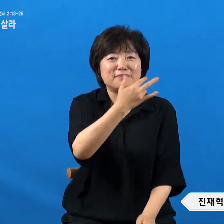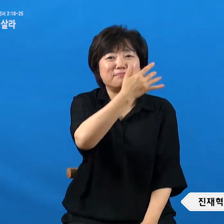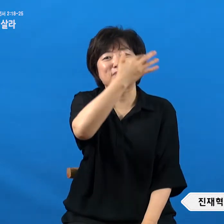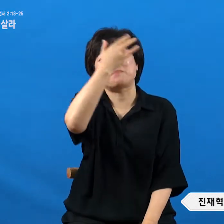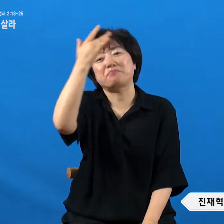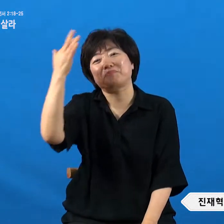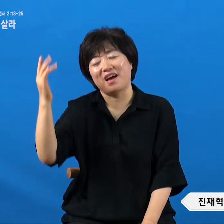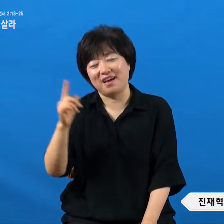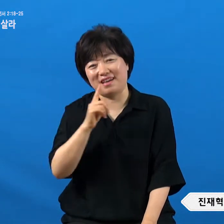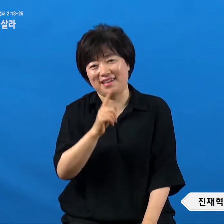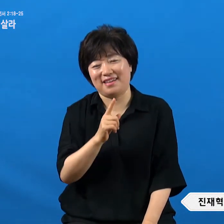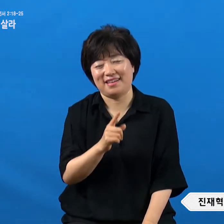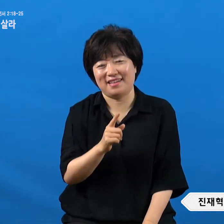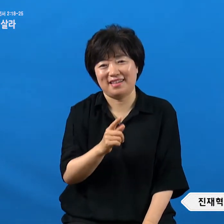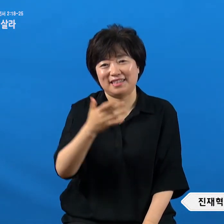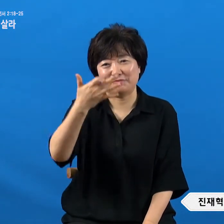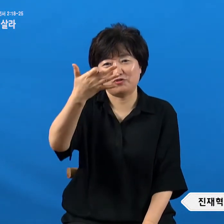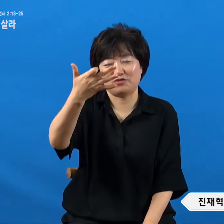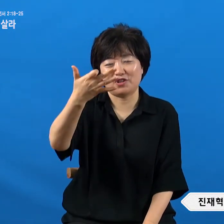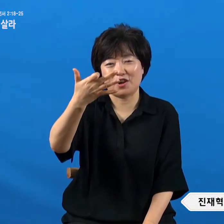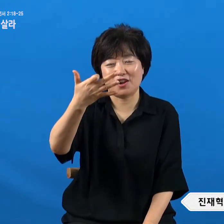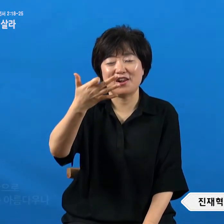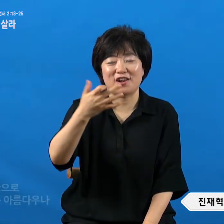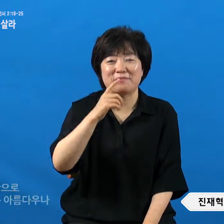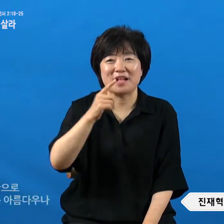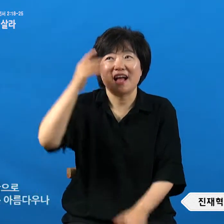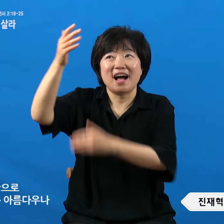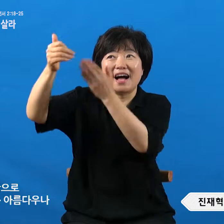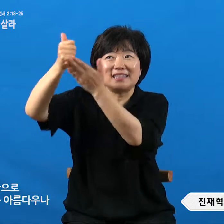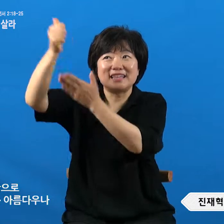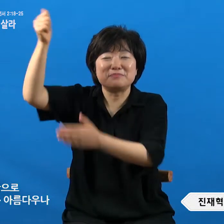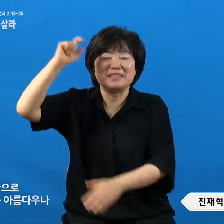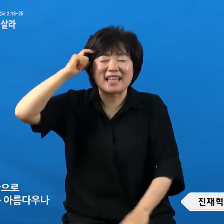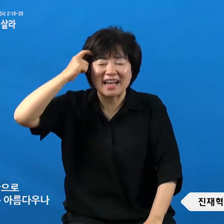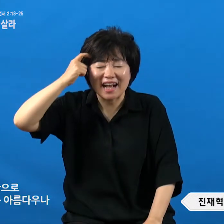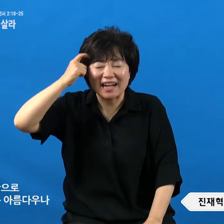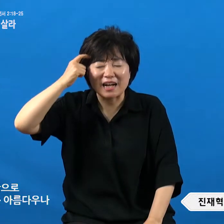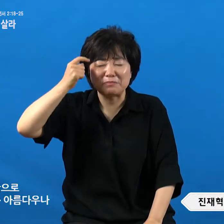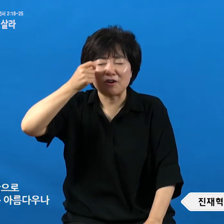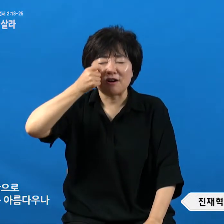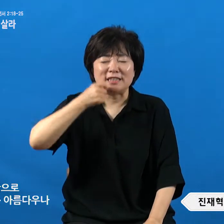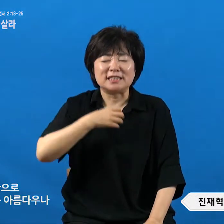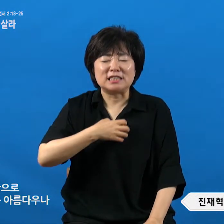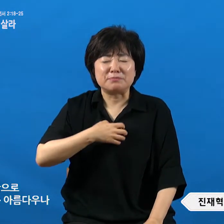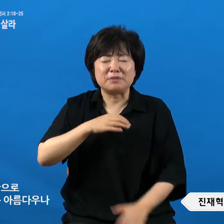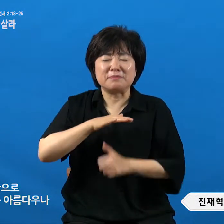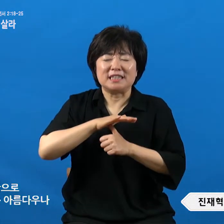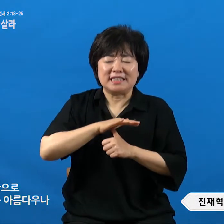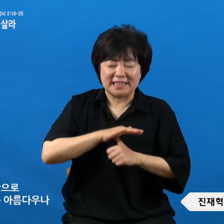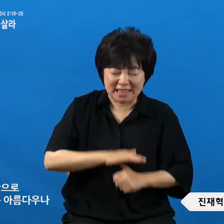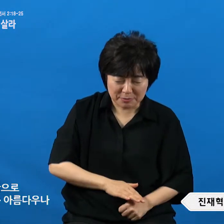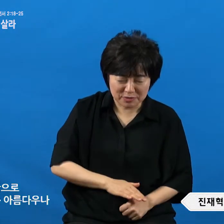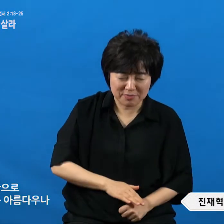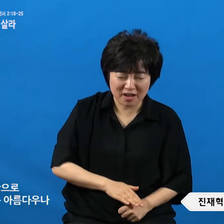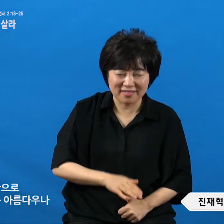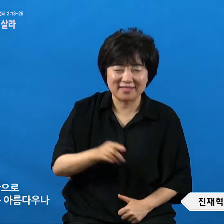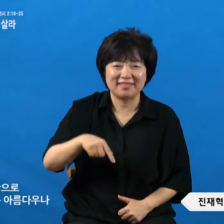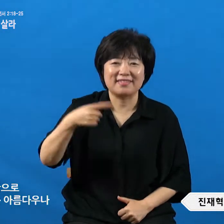아름답다라는 표현을 씁니다. 19절에 이렇게 말씀합니다. 하나님을 생각함으로 슬픔을 참으면